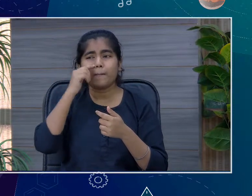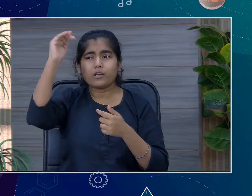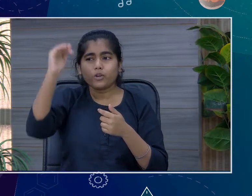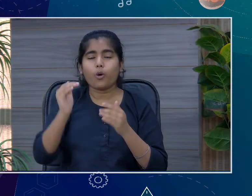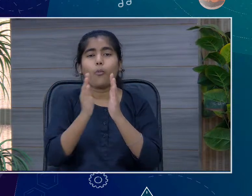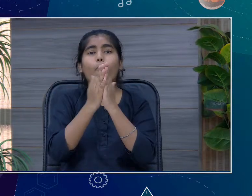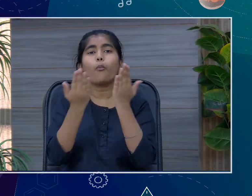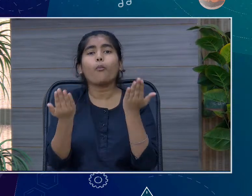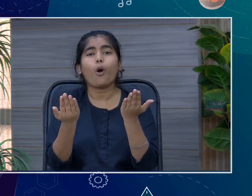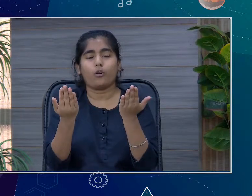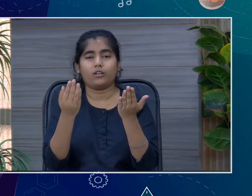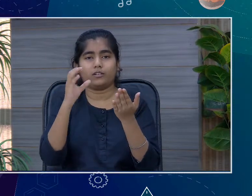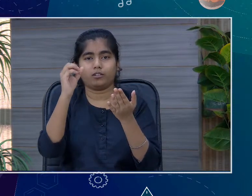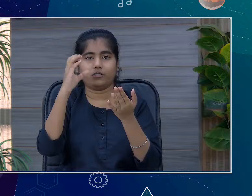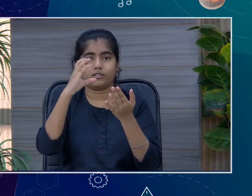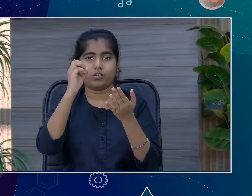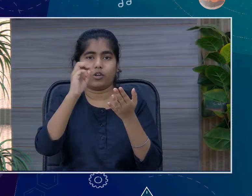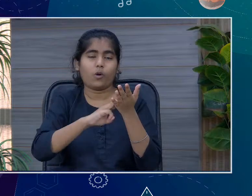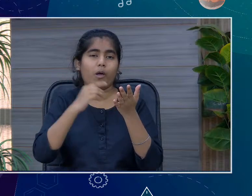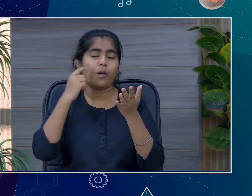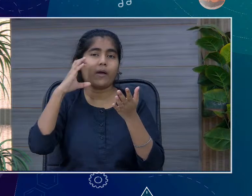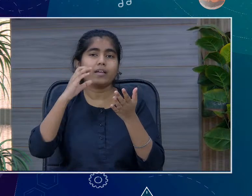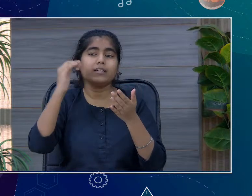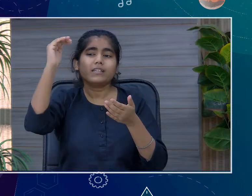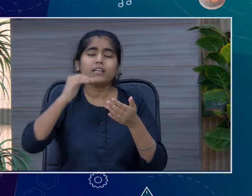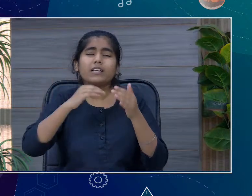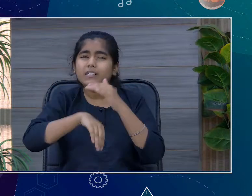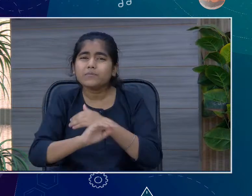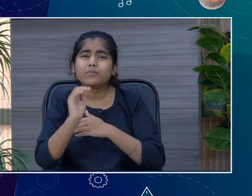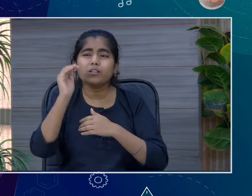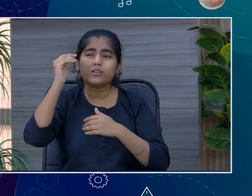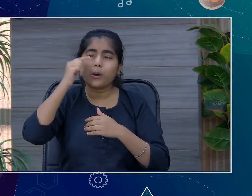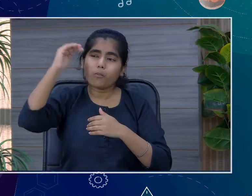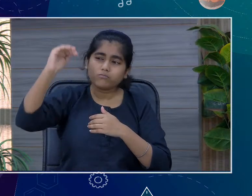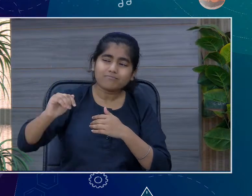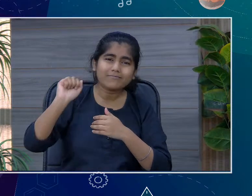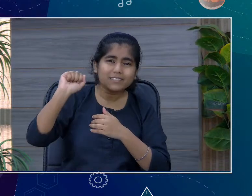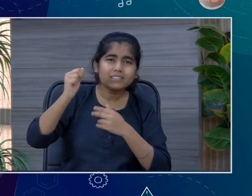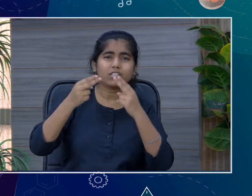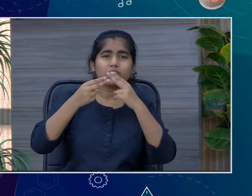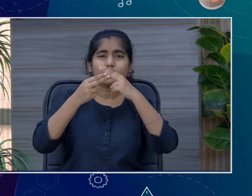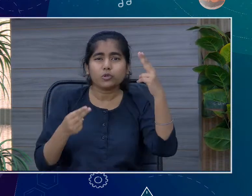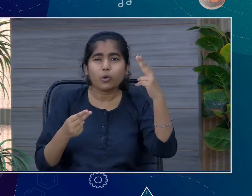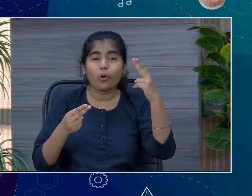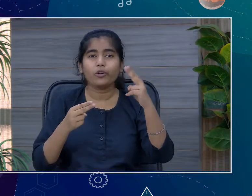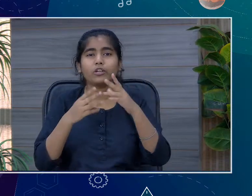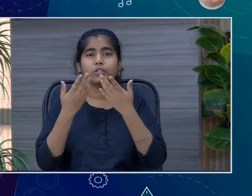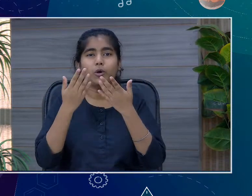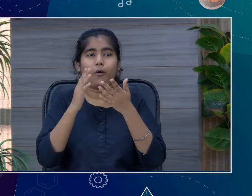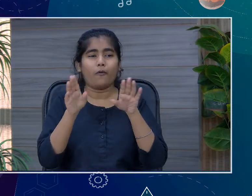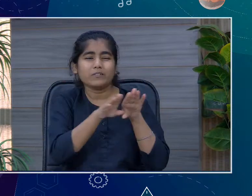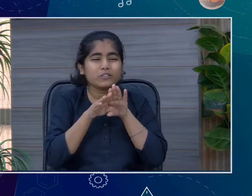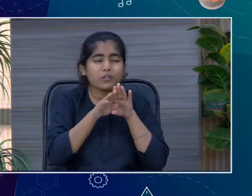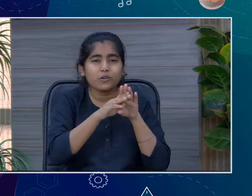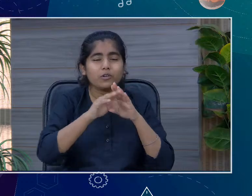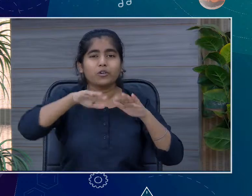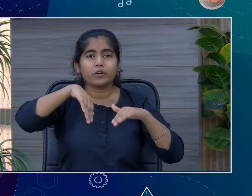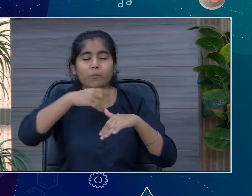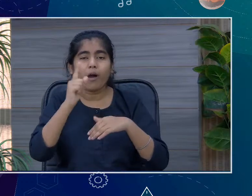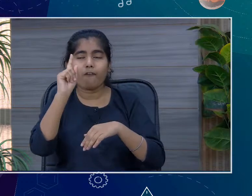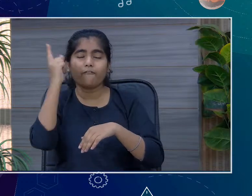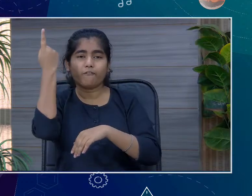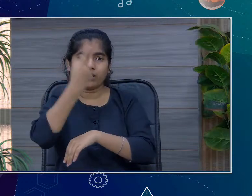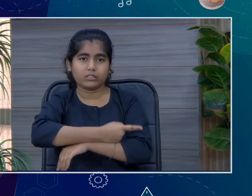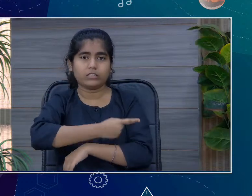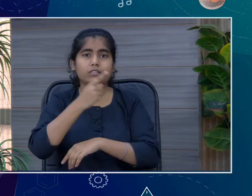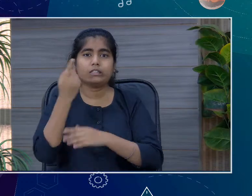जिसमें एक कहानी है एक छोटी सी लड़की की जो स्कूल के छुट्टियों के बाद स्कूल के पहले दिन क्लास जाना चाहती तो